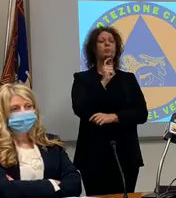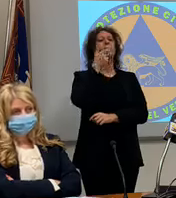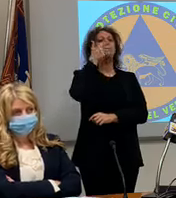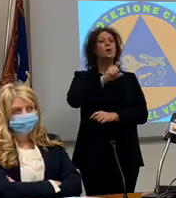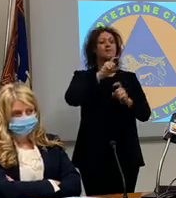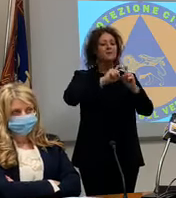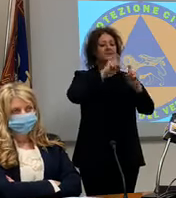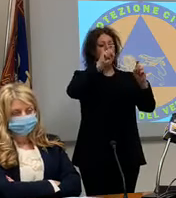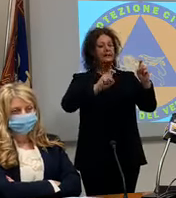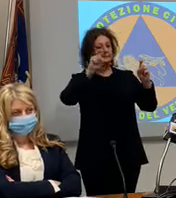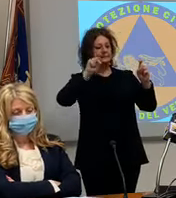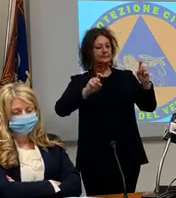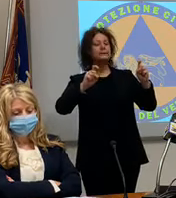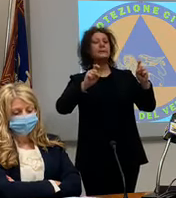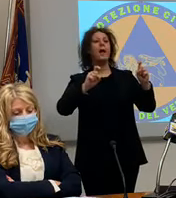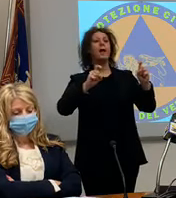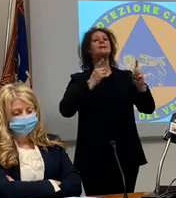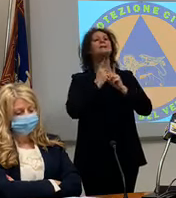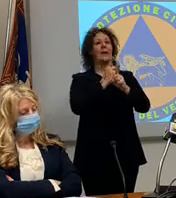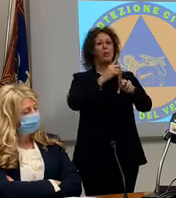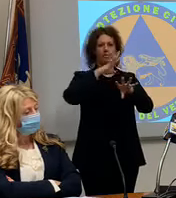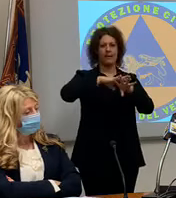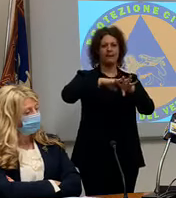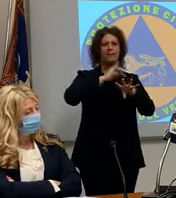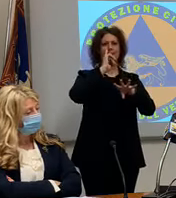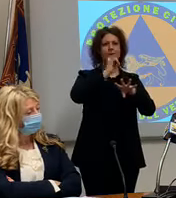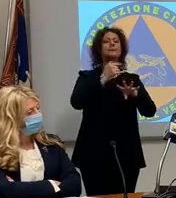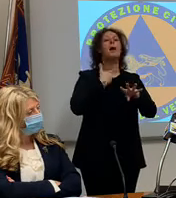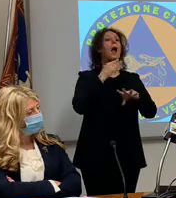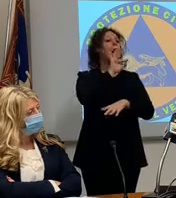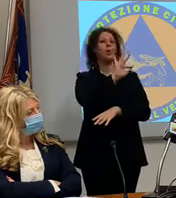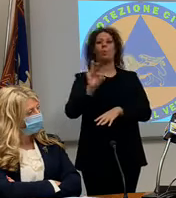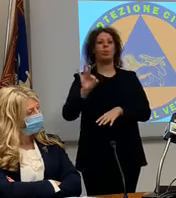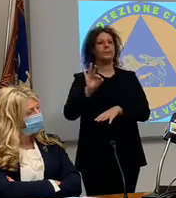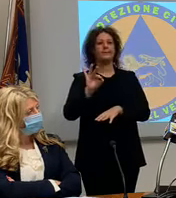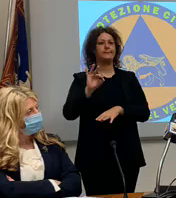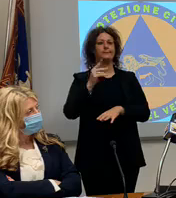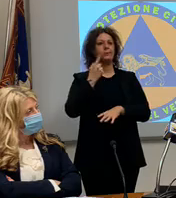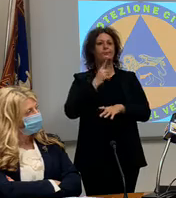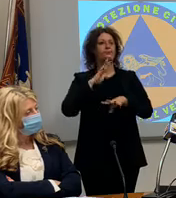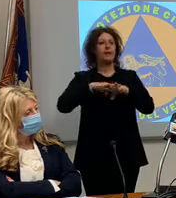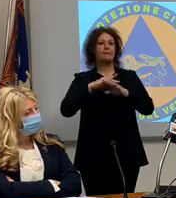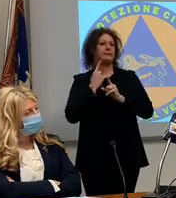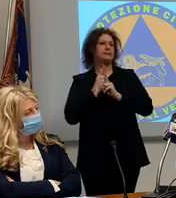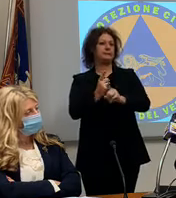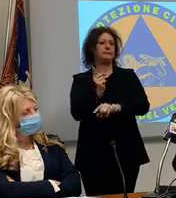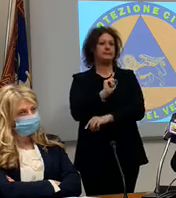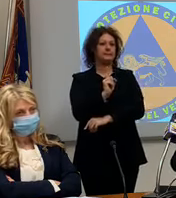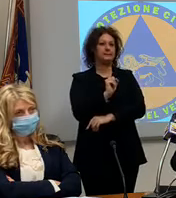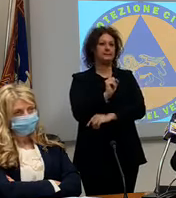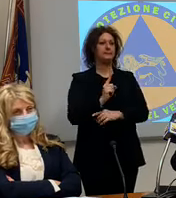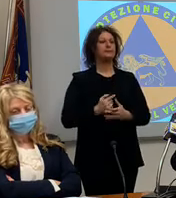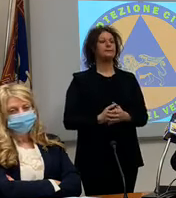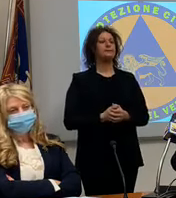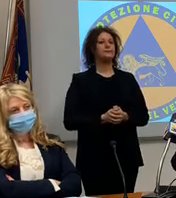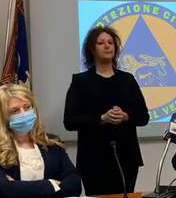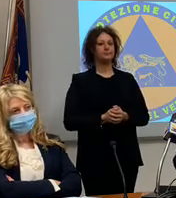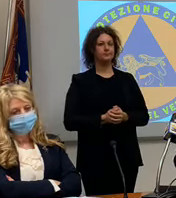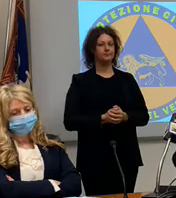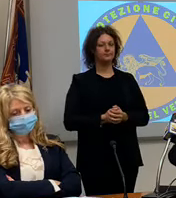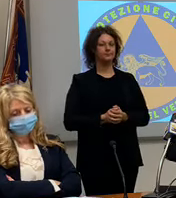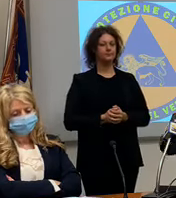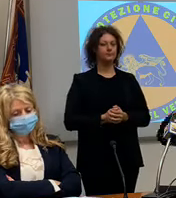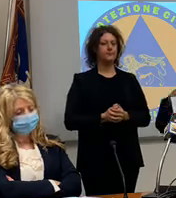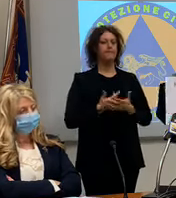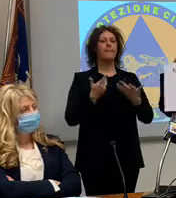oltre la matematica Poi a un certo punto no quindi a volte quella che sembra la soluzione più rapida non è proprio la soluzione più rapida nel commento